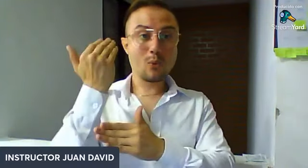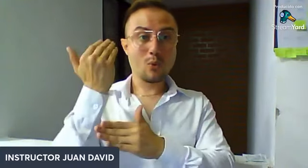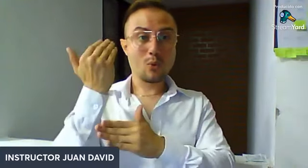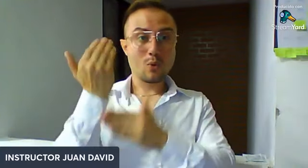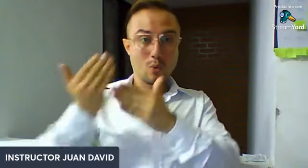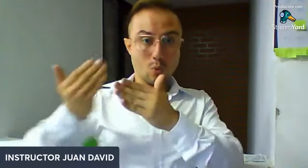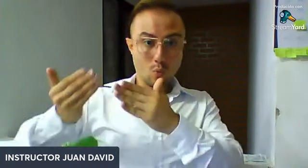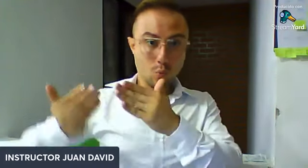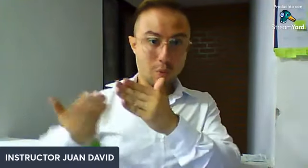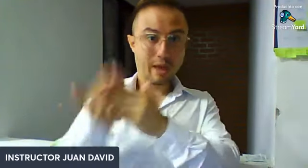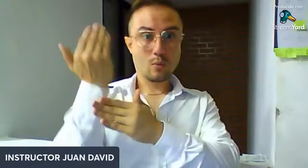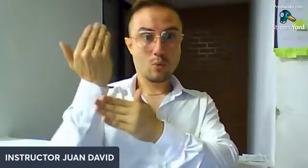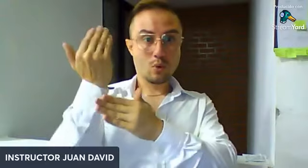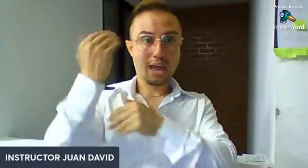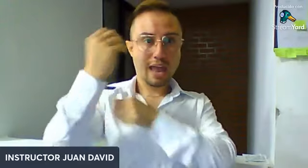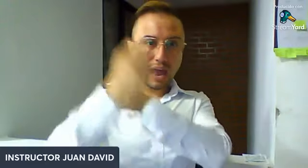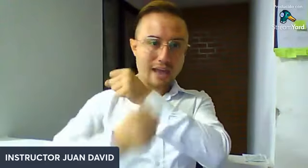Año nuevo.